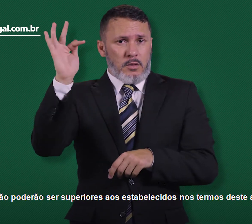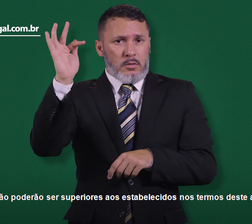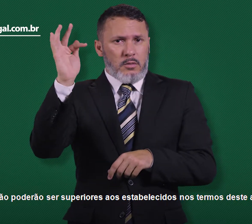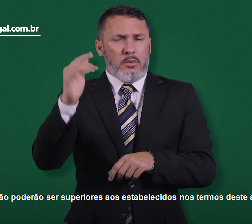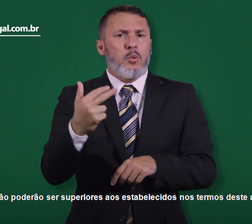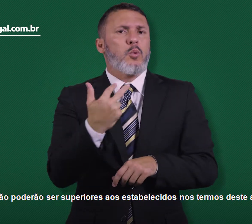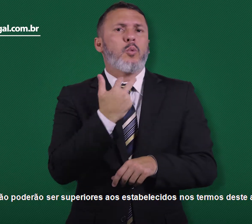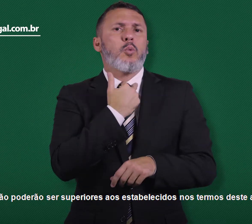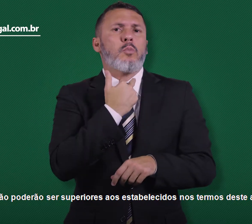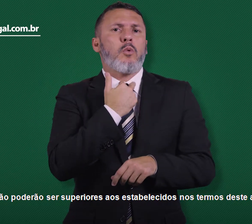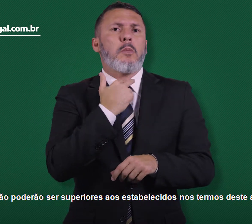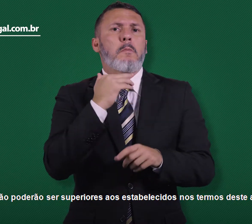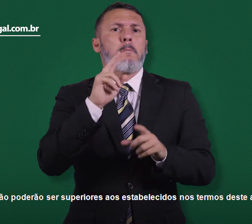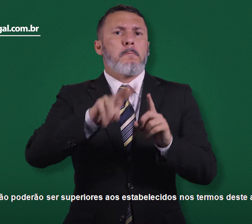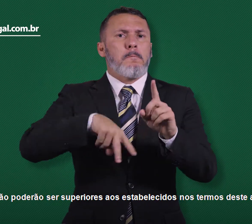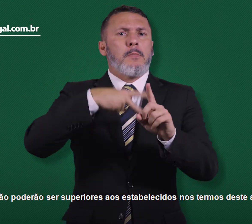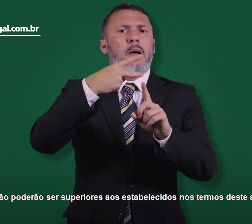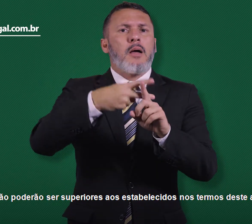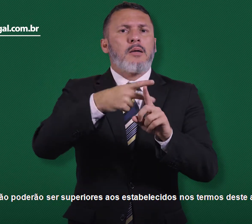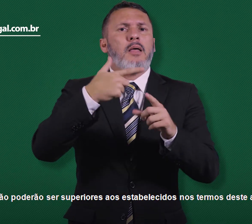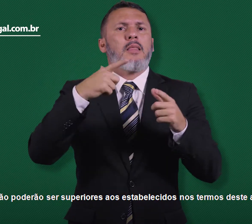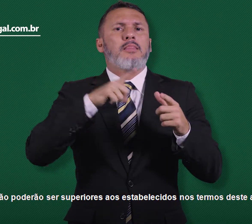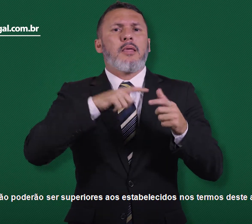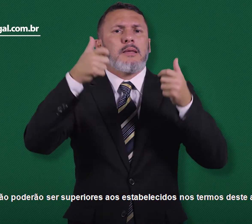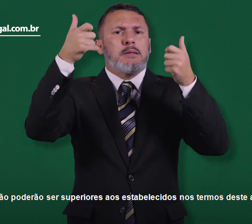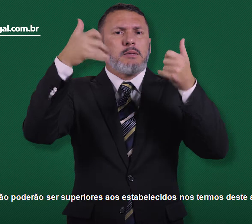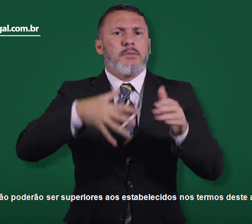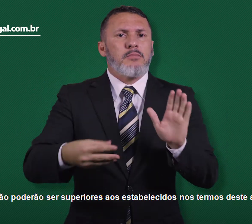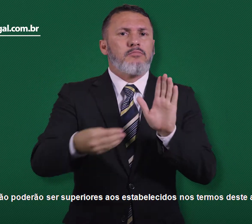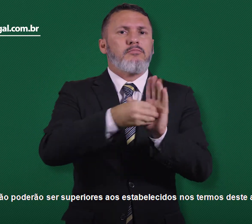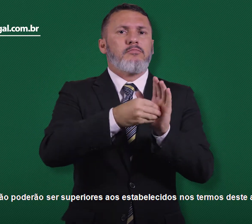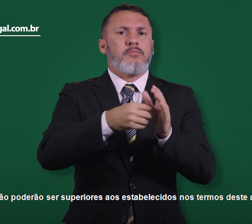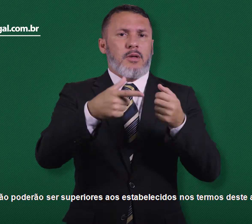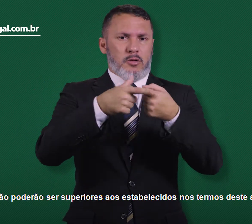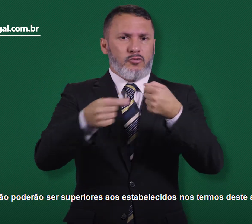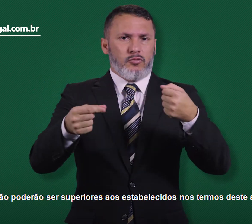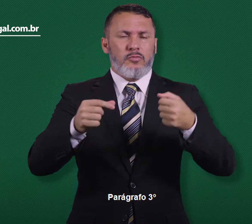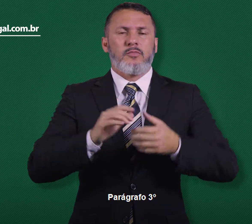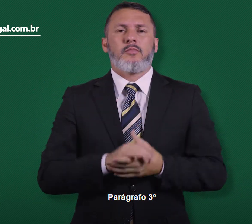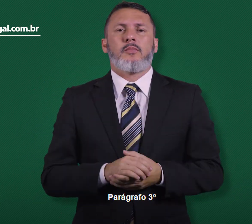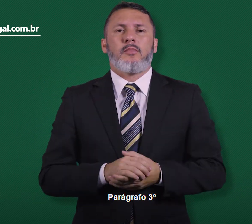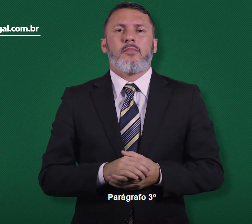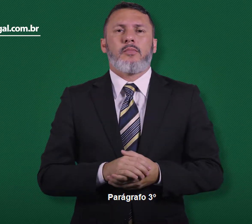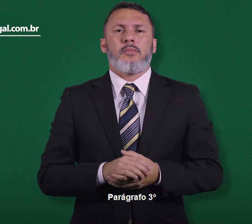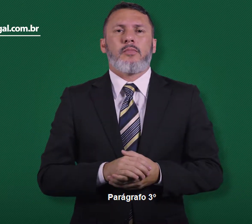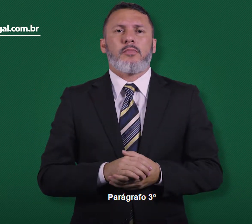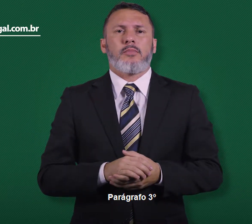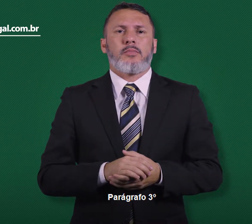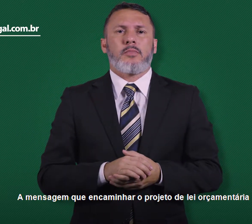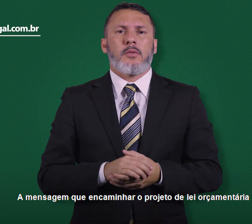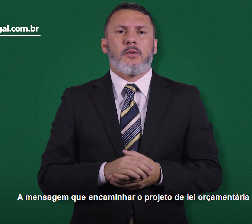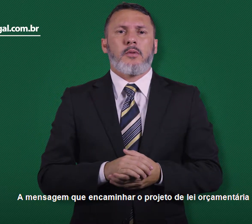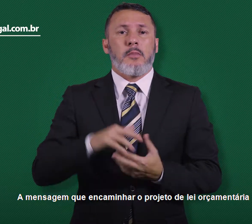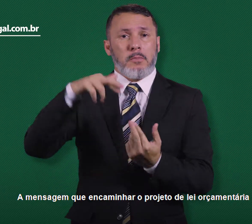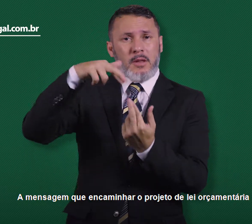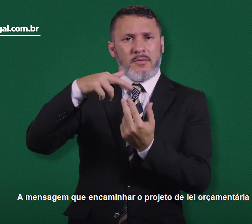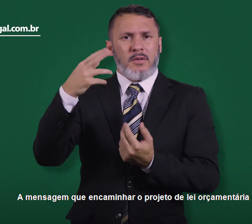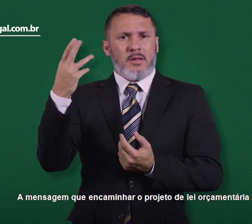poderão ser superiores aos estabelecidos nos termos deste artigo. Parágrafo 3º. A mensagem que encaminhar